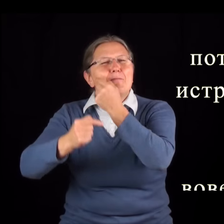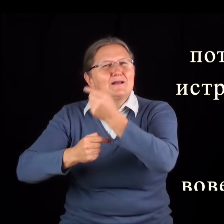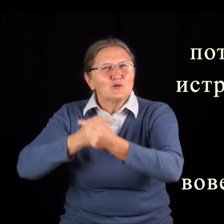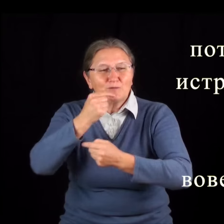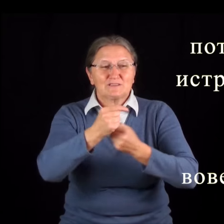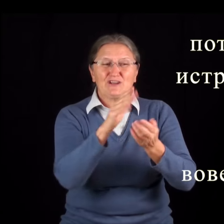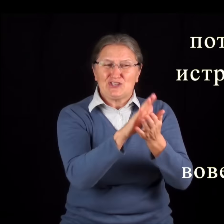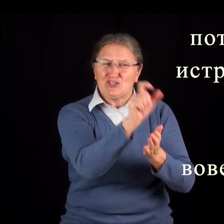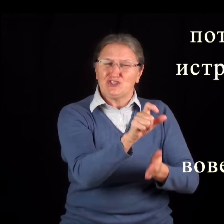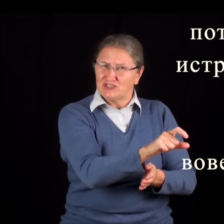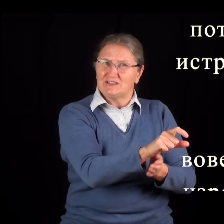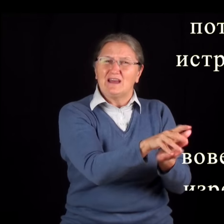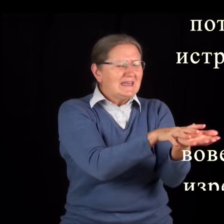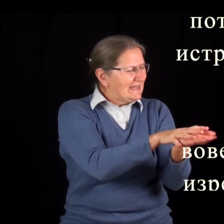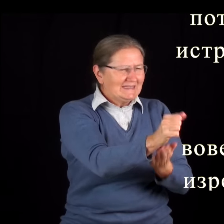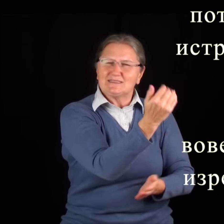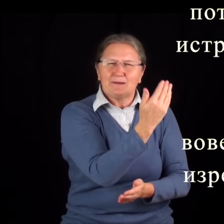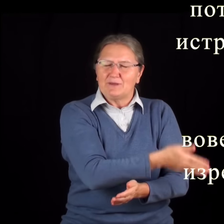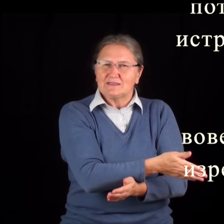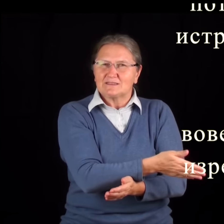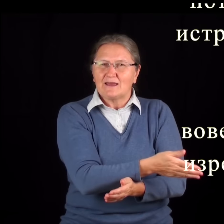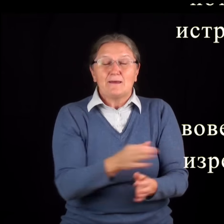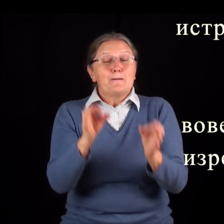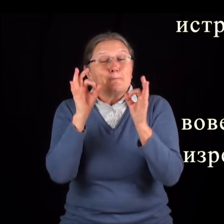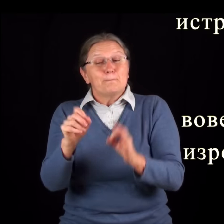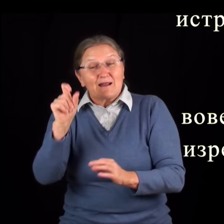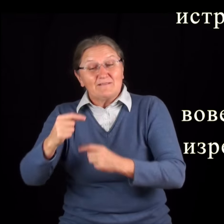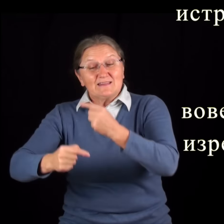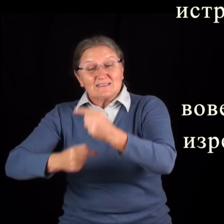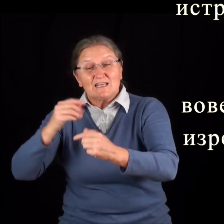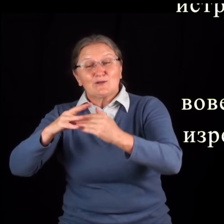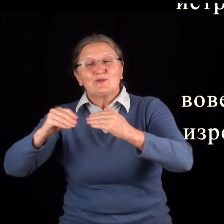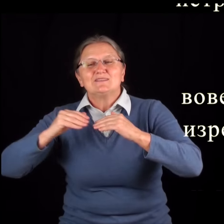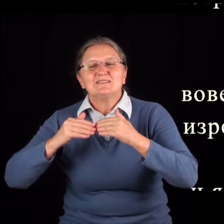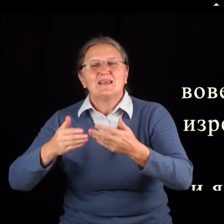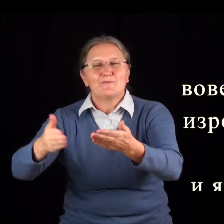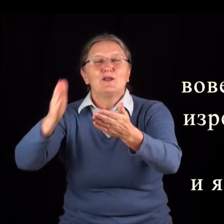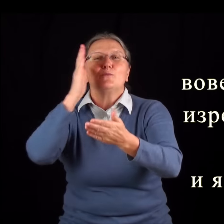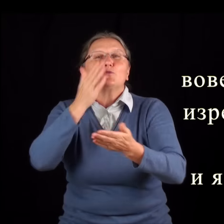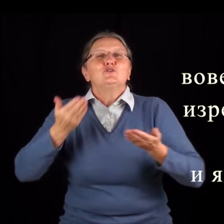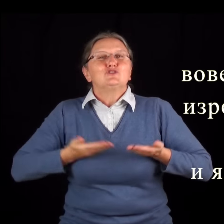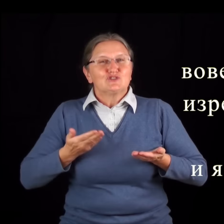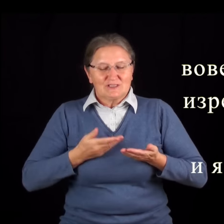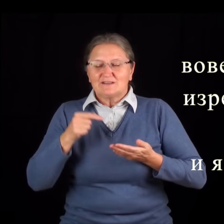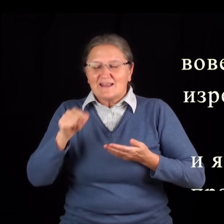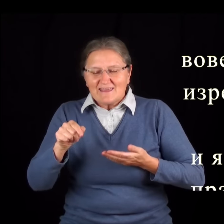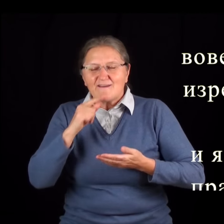потомство нечестивых истребится. Праведники наследуют землю и будут жить на ней